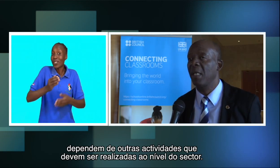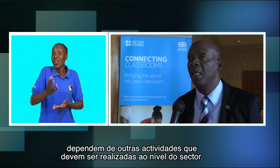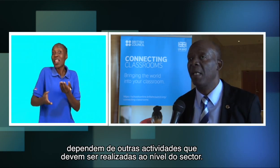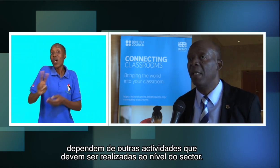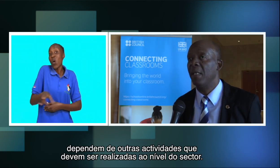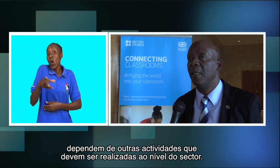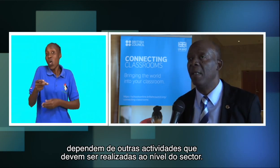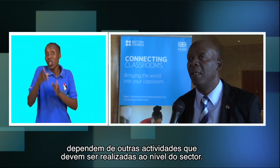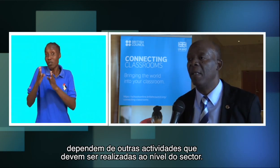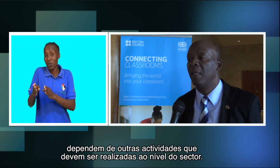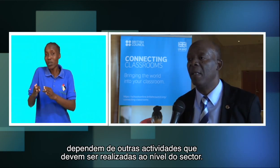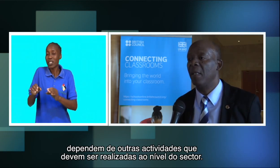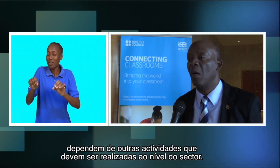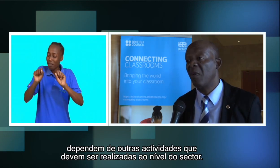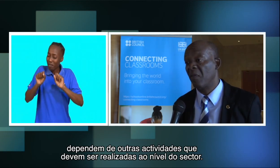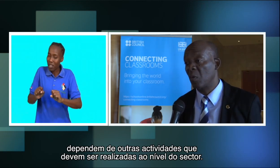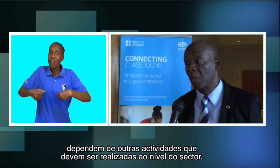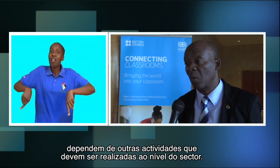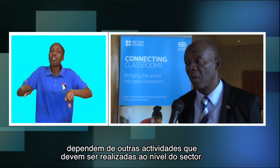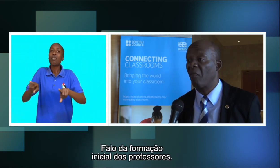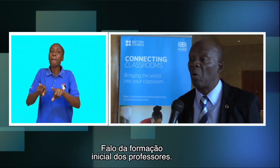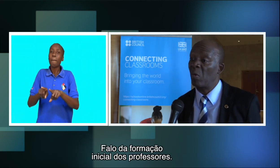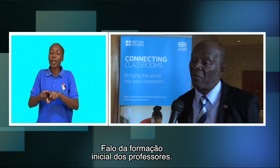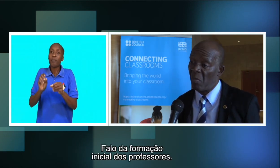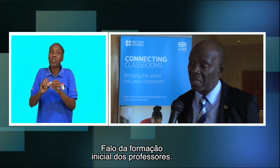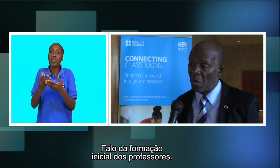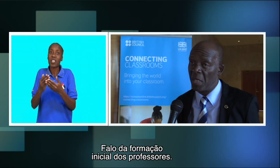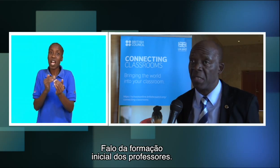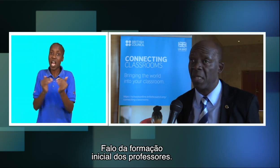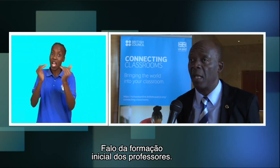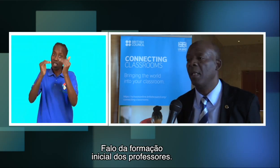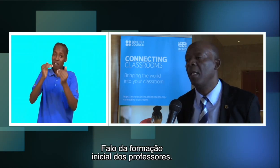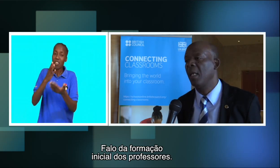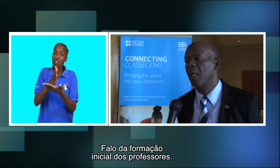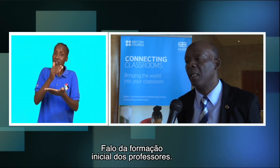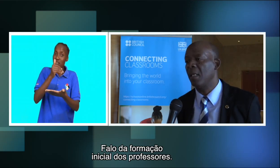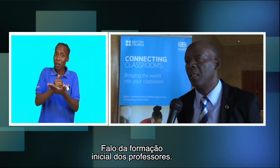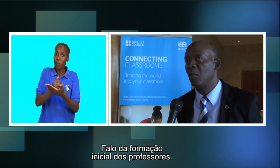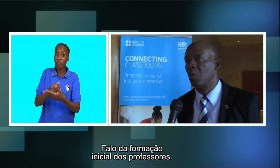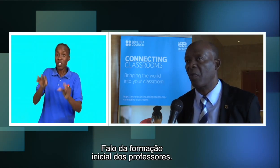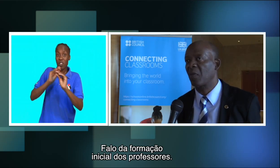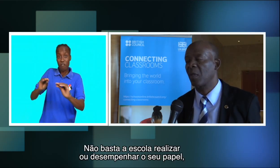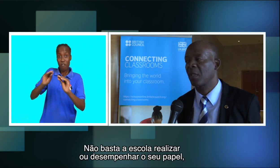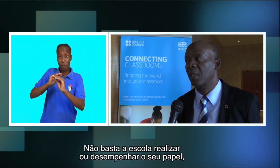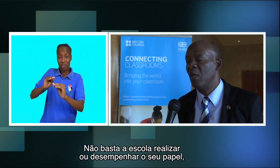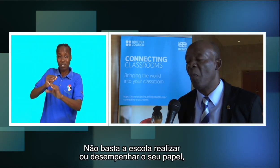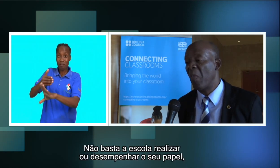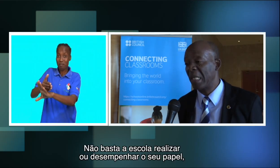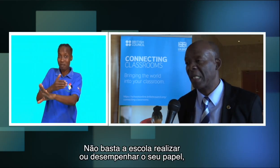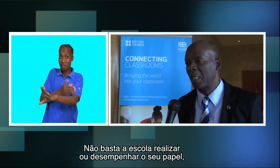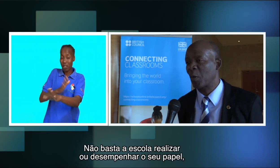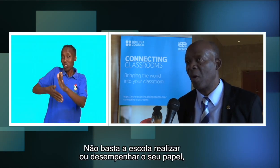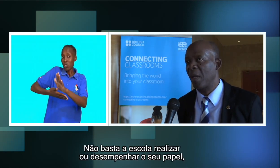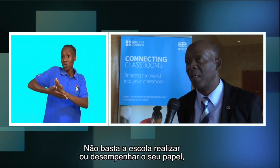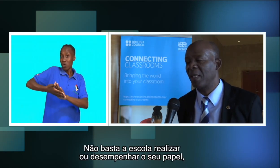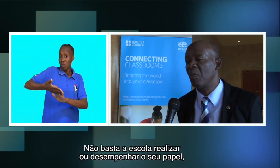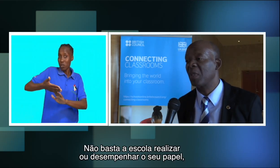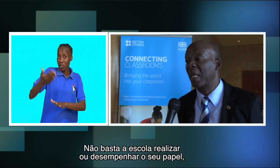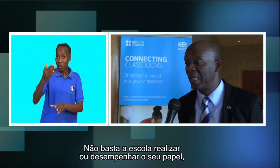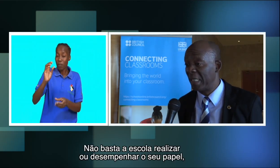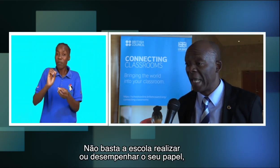realizadas ao nível do setor. Falo da formação inicial dos professores, não basta a